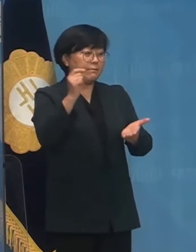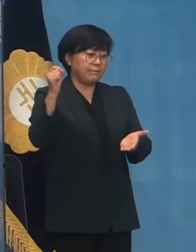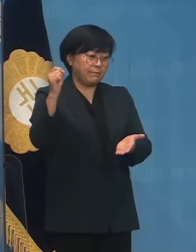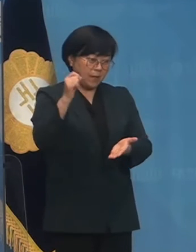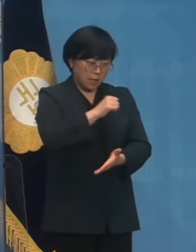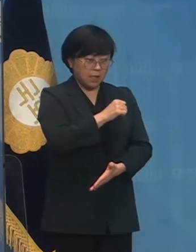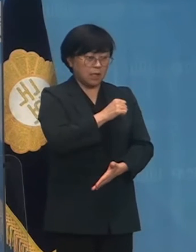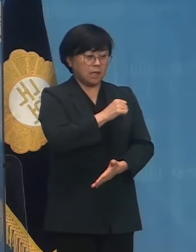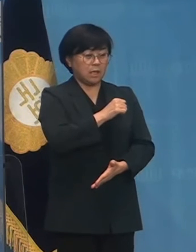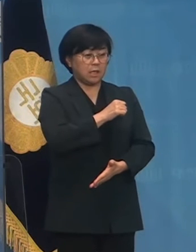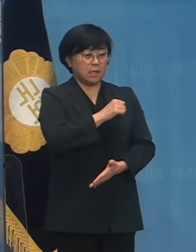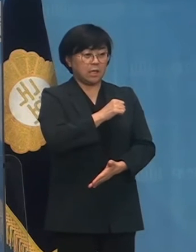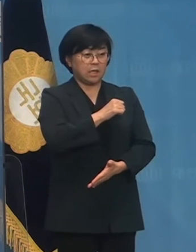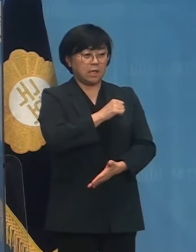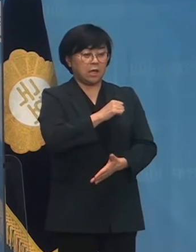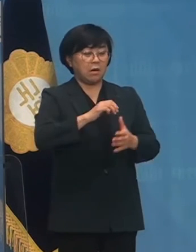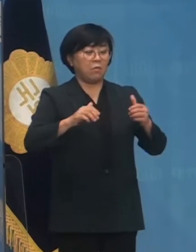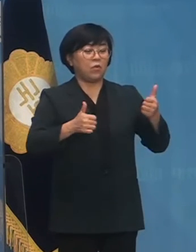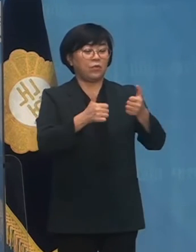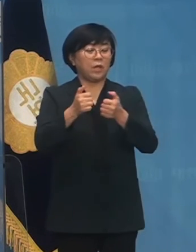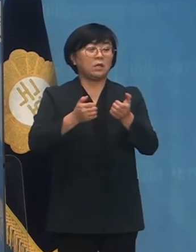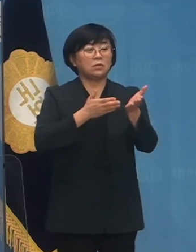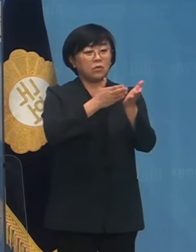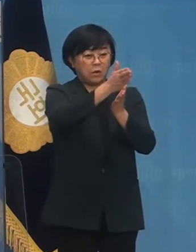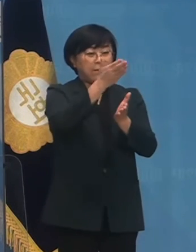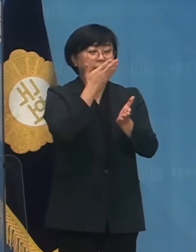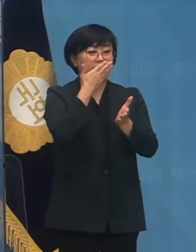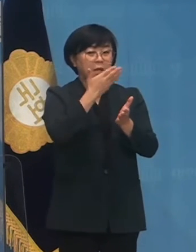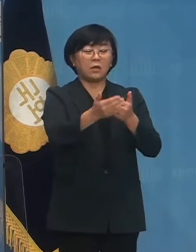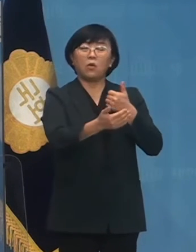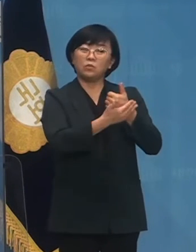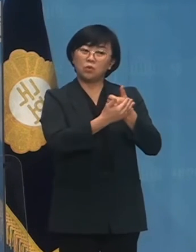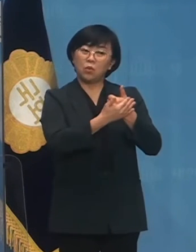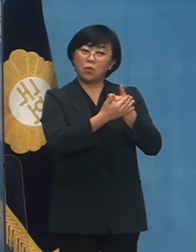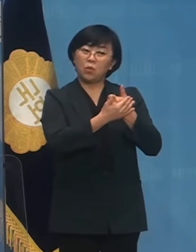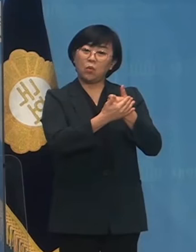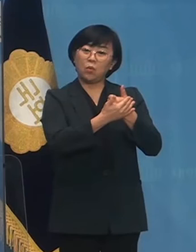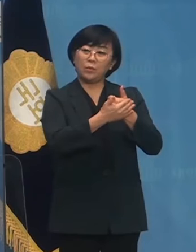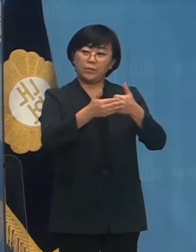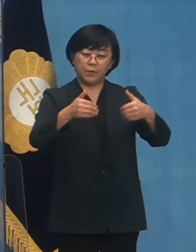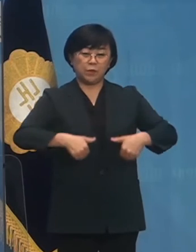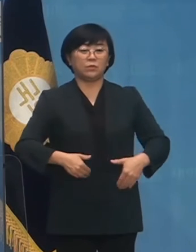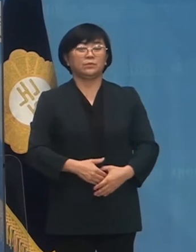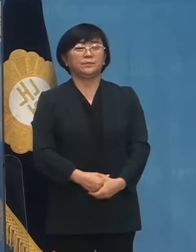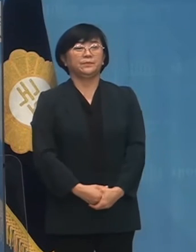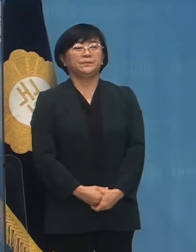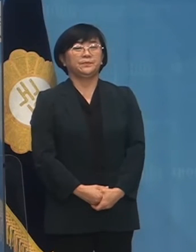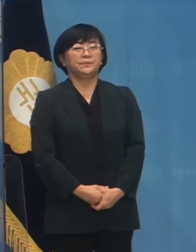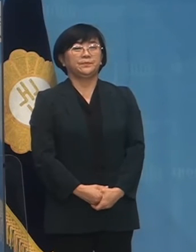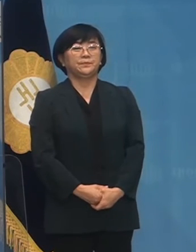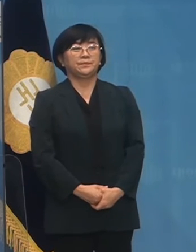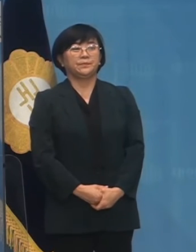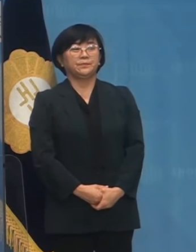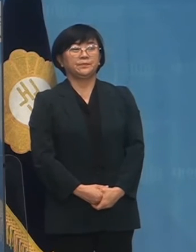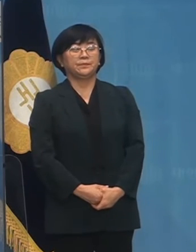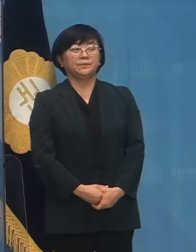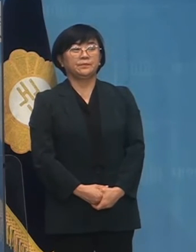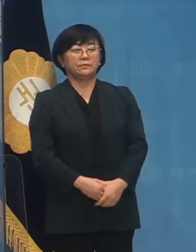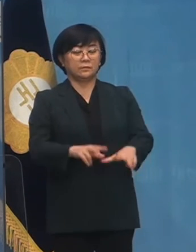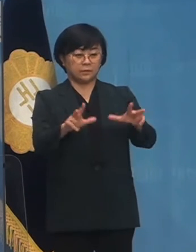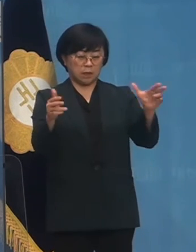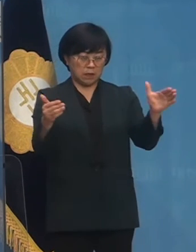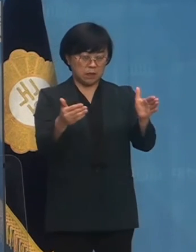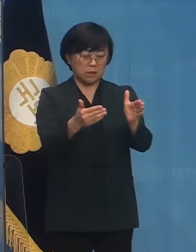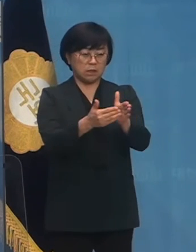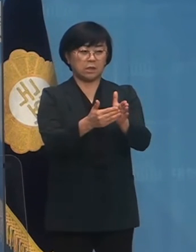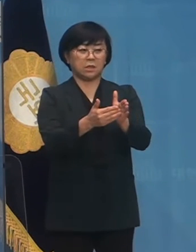시간에 본회의를 통과할 수 있도록 협조하여야 할 것입니다. 그것이